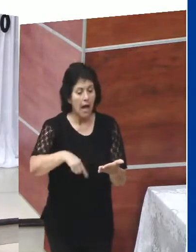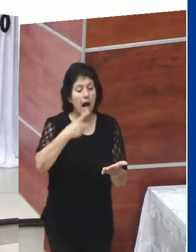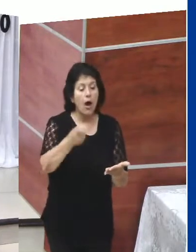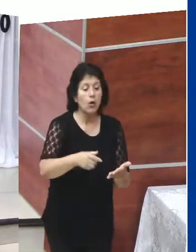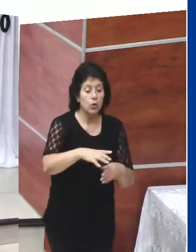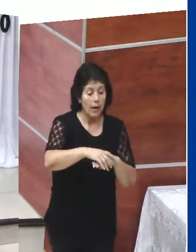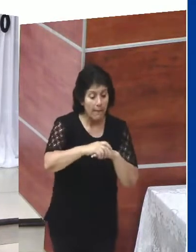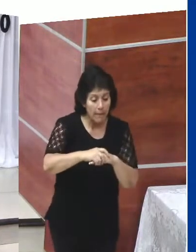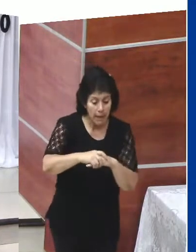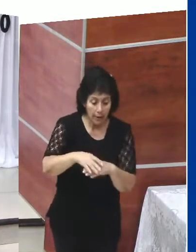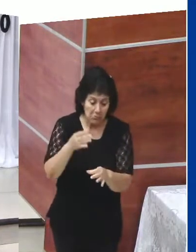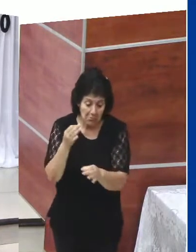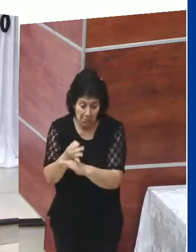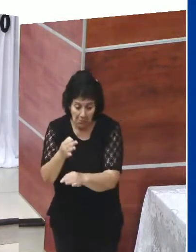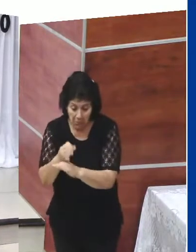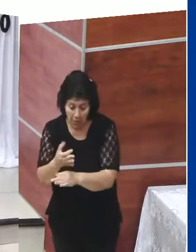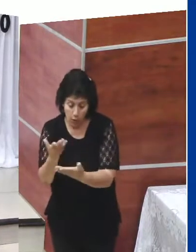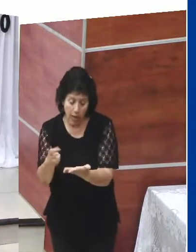otros.